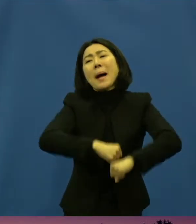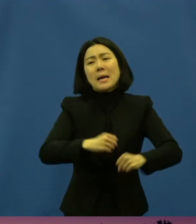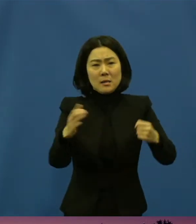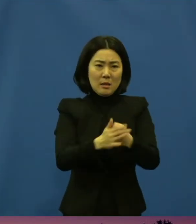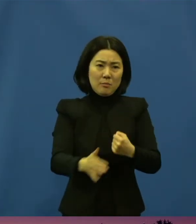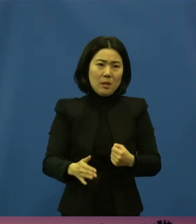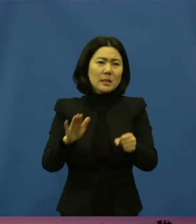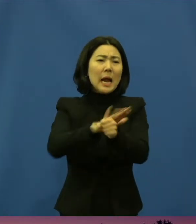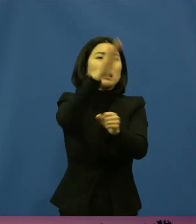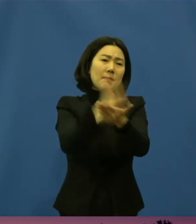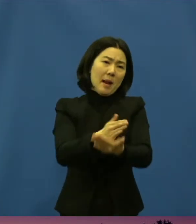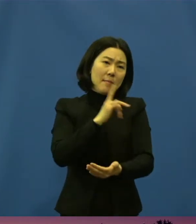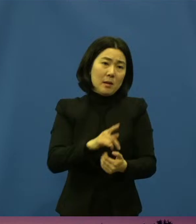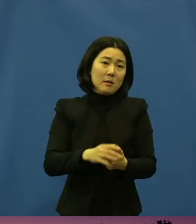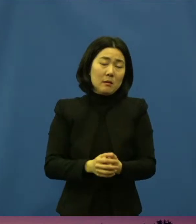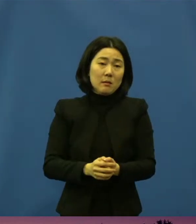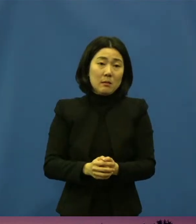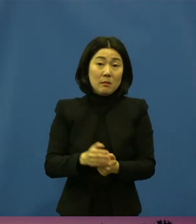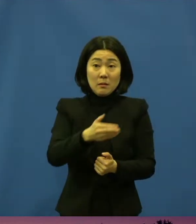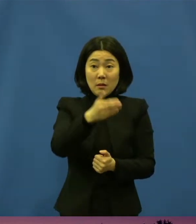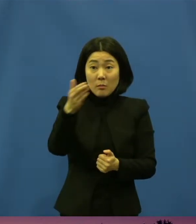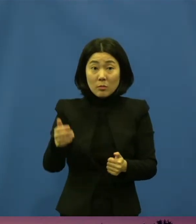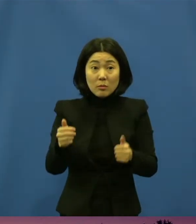정상을 비정상으로 변질시켜 버렸어.